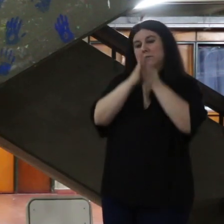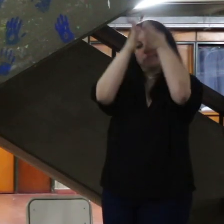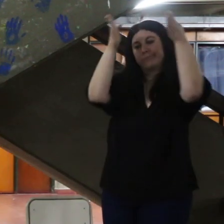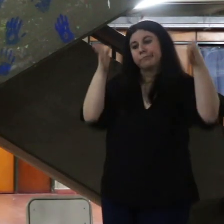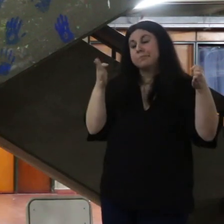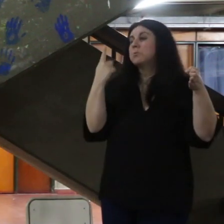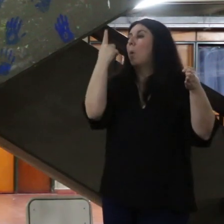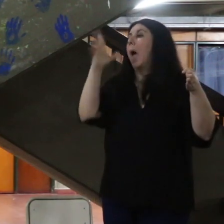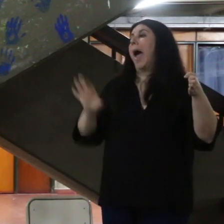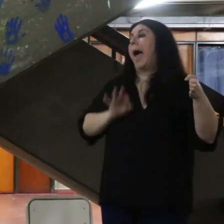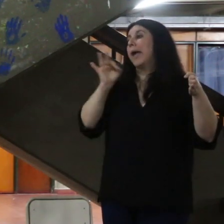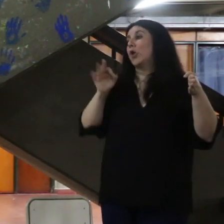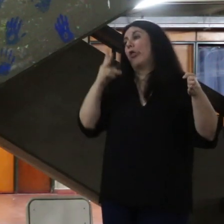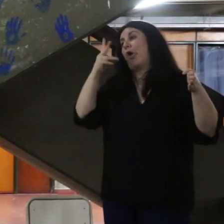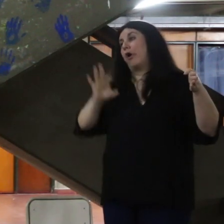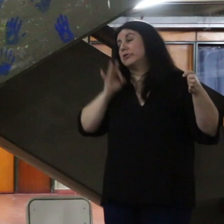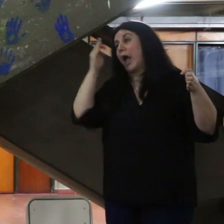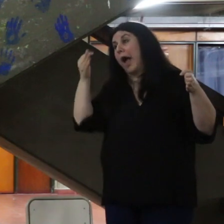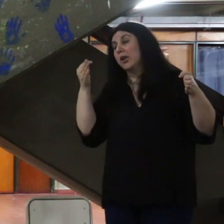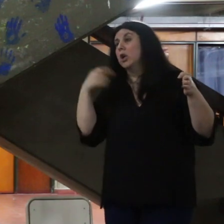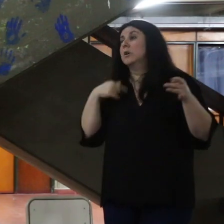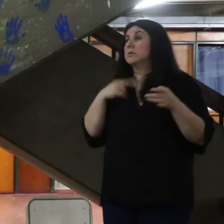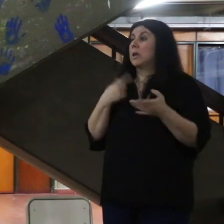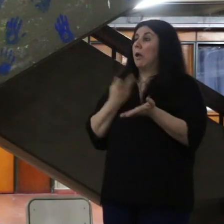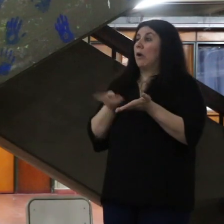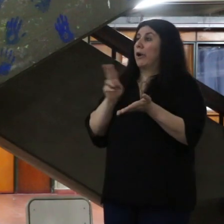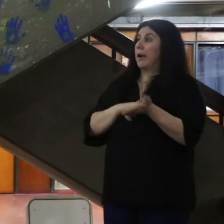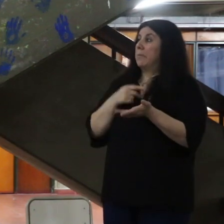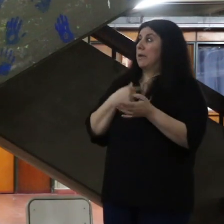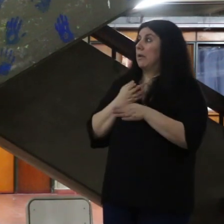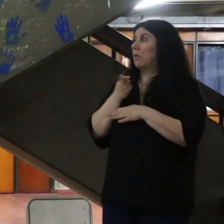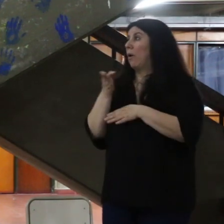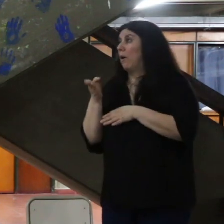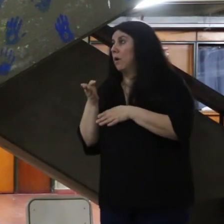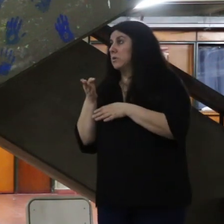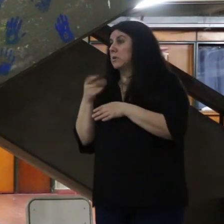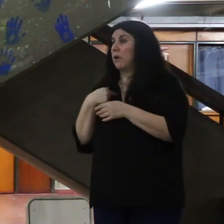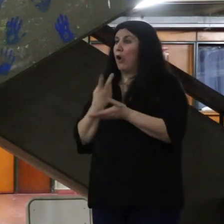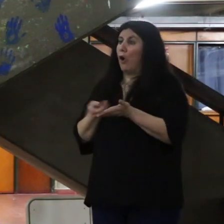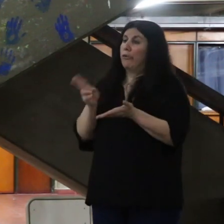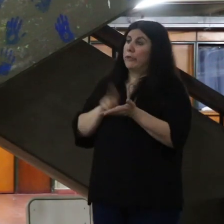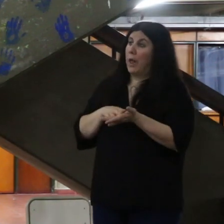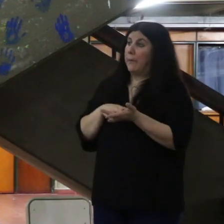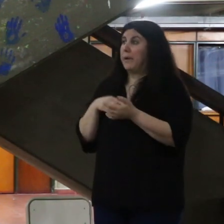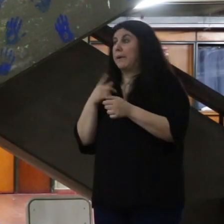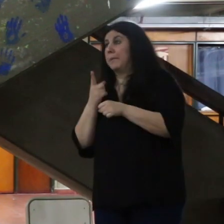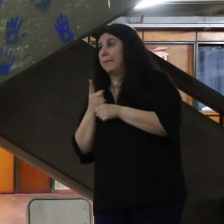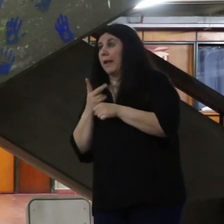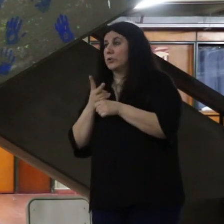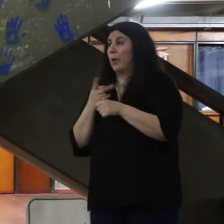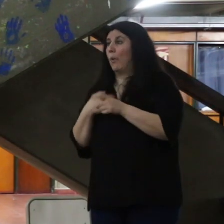y en años, y si pasa o no pasa, o estas discusiones, si repite o no repite.